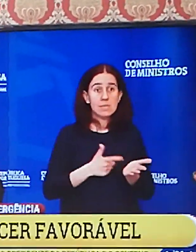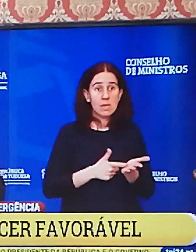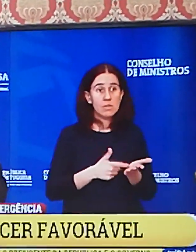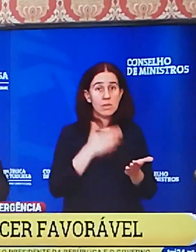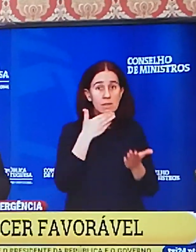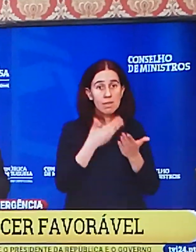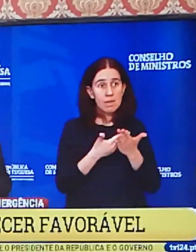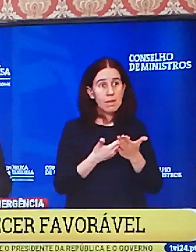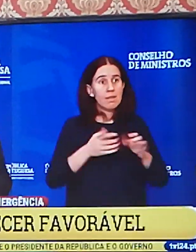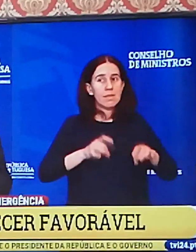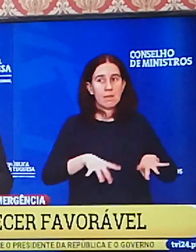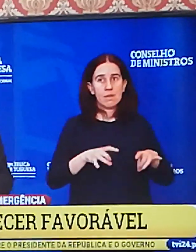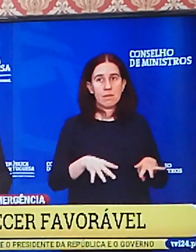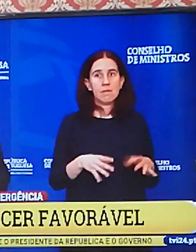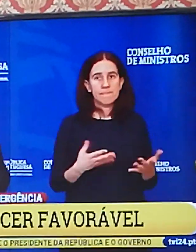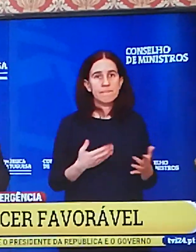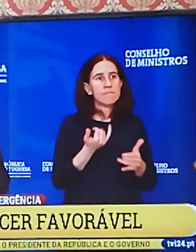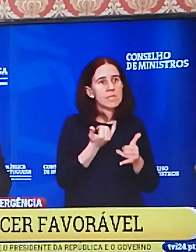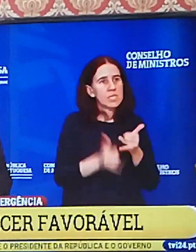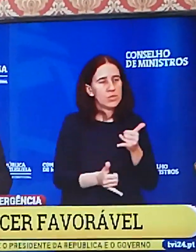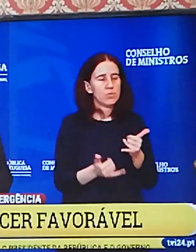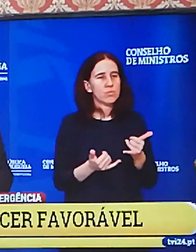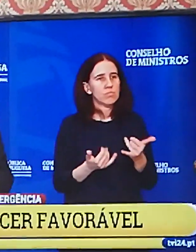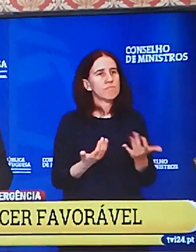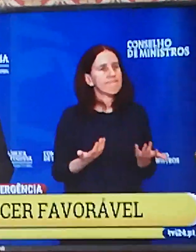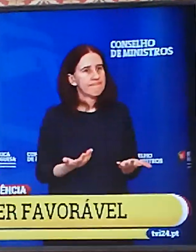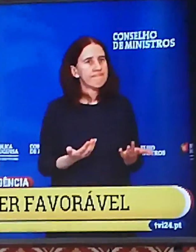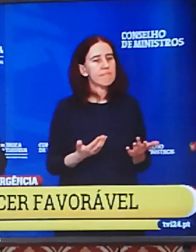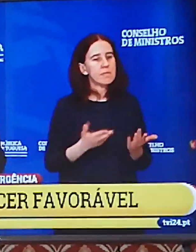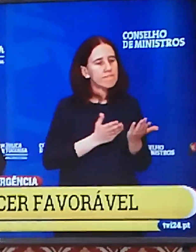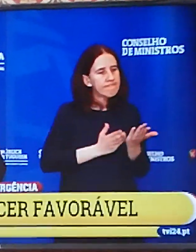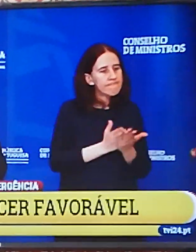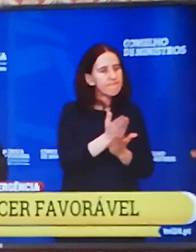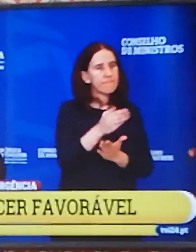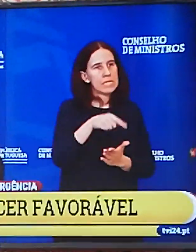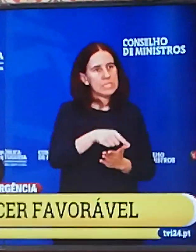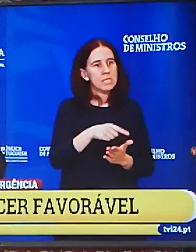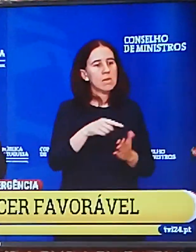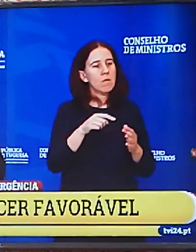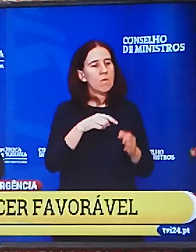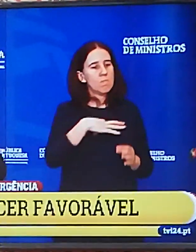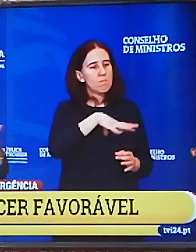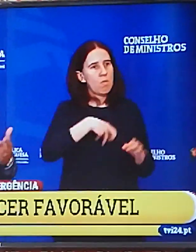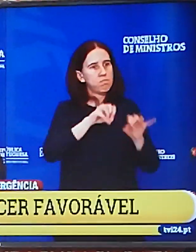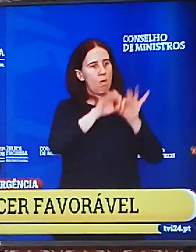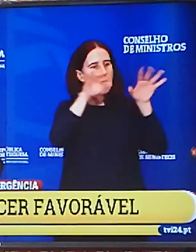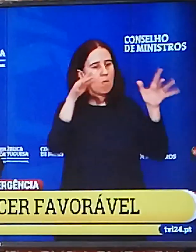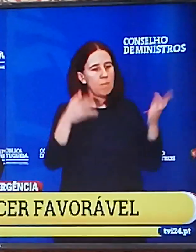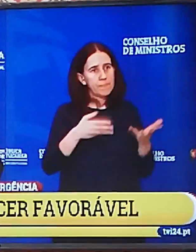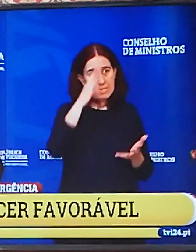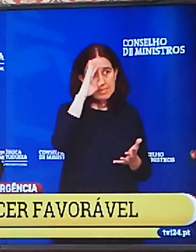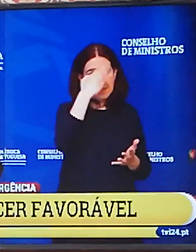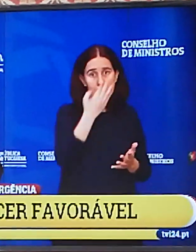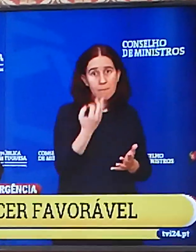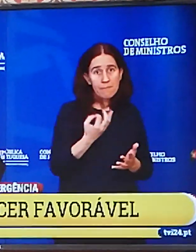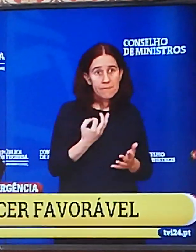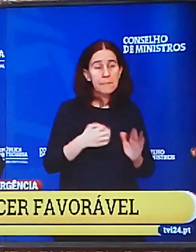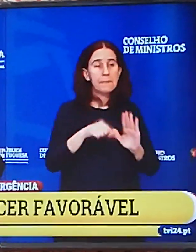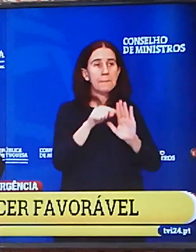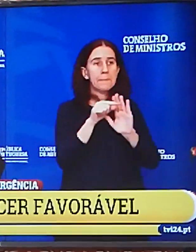para prevenir os riscos de prosseguir esta pandemia, que, como todos sabemos,